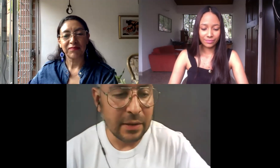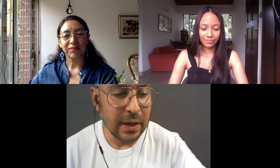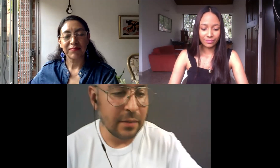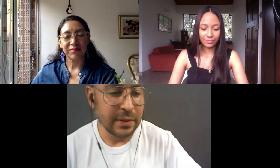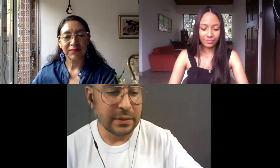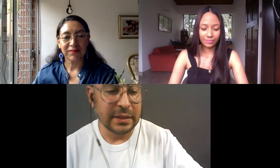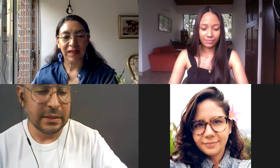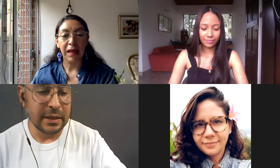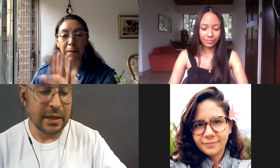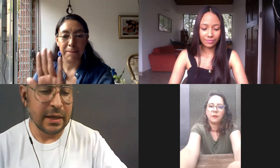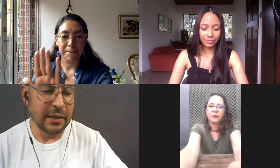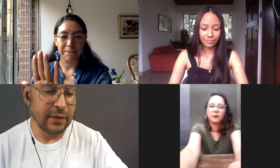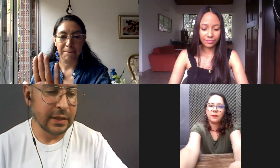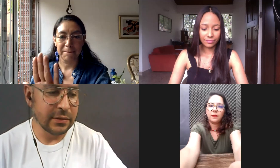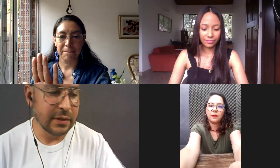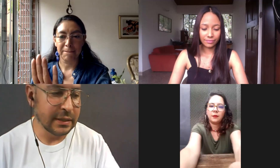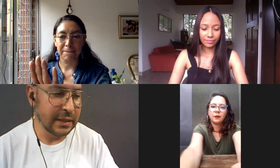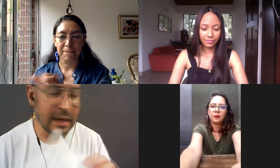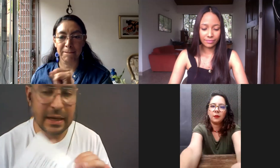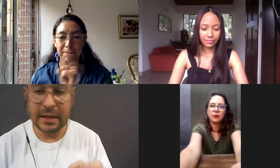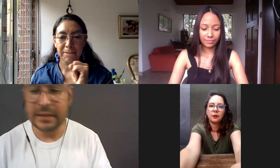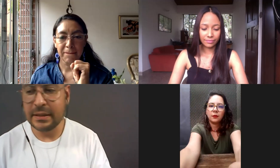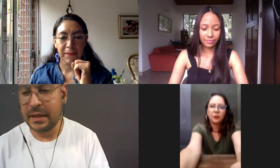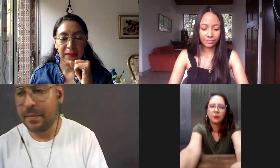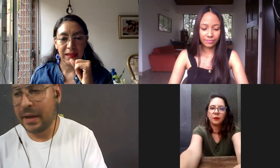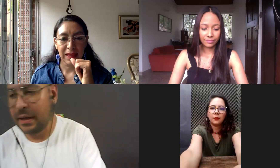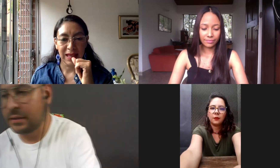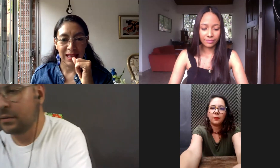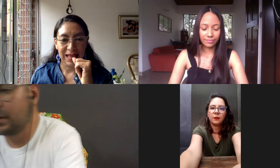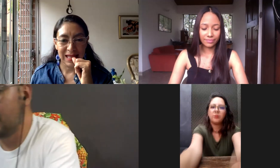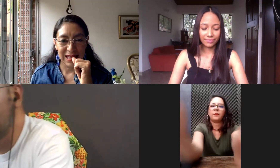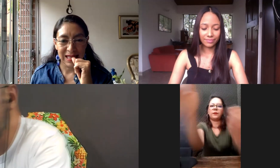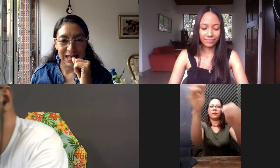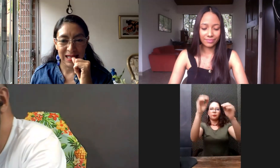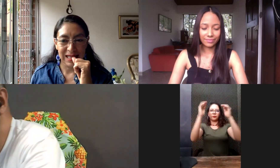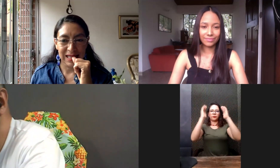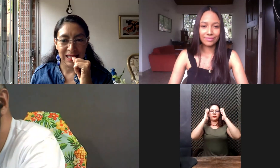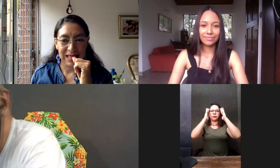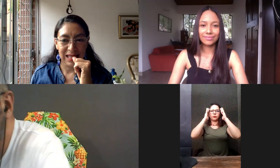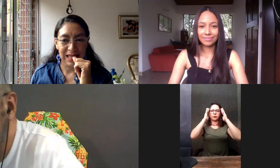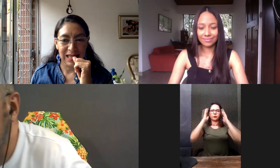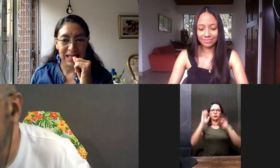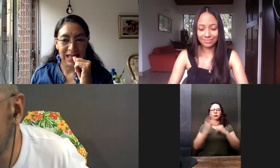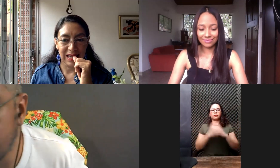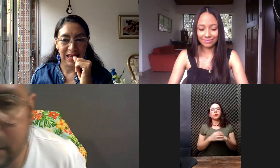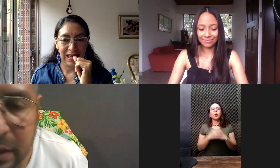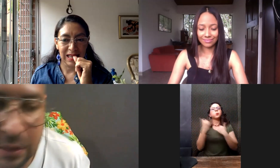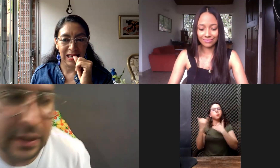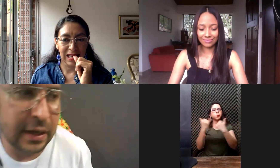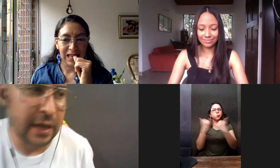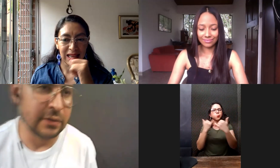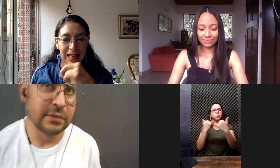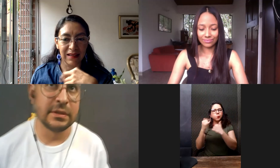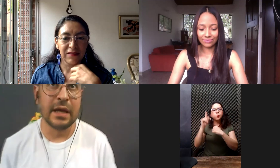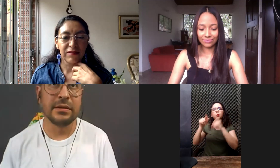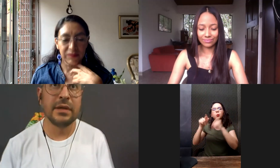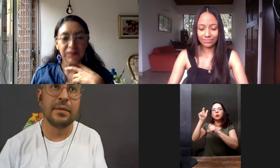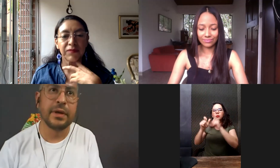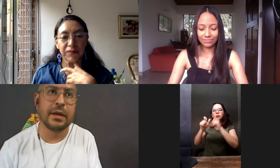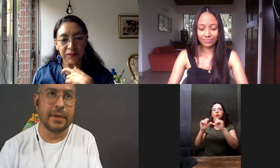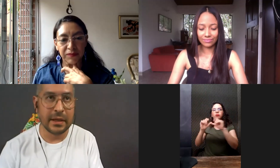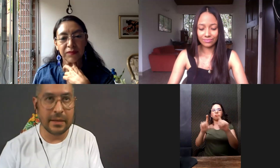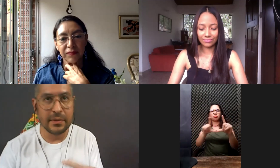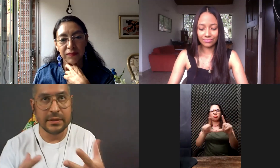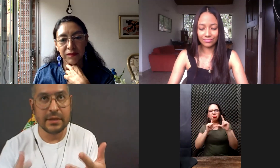se han graduado, personas de diferentes universidades, y para eso han tenido que redactar sus tesis y sus trabajos de grado. Si a eso se le